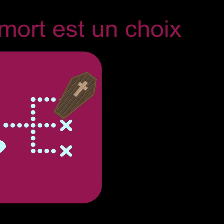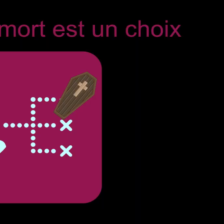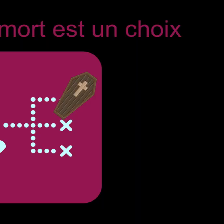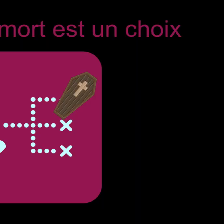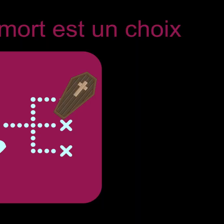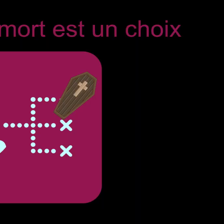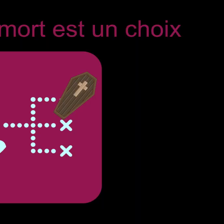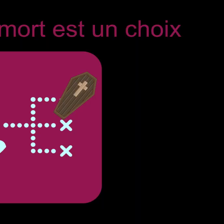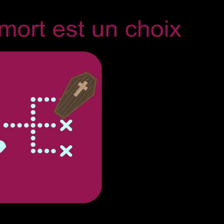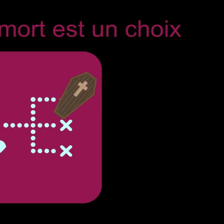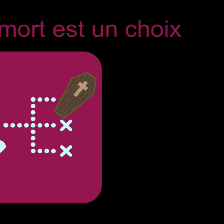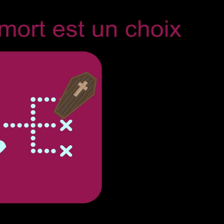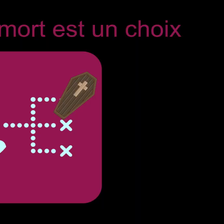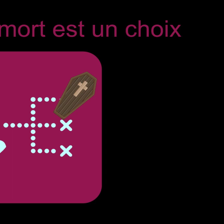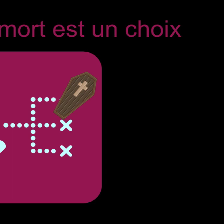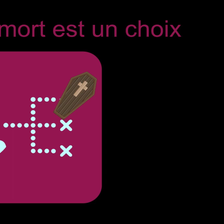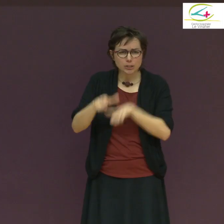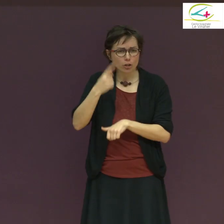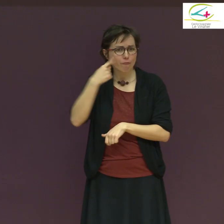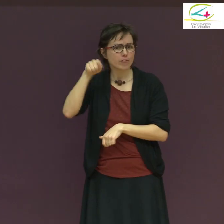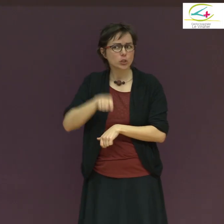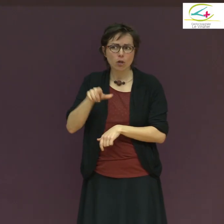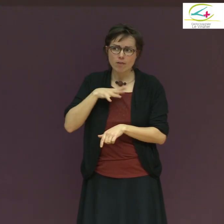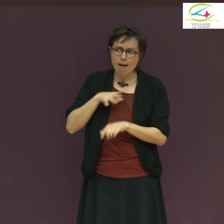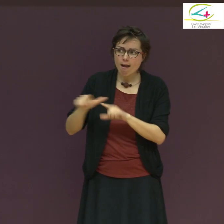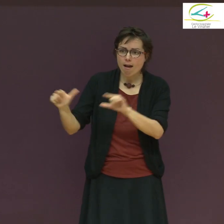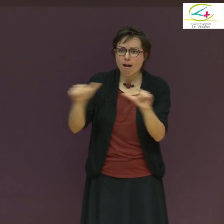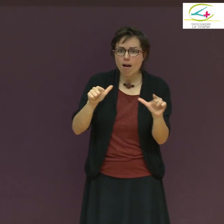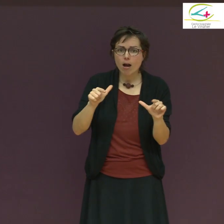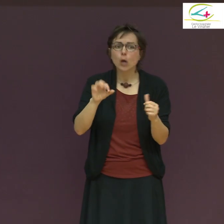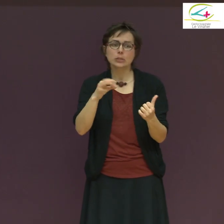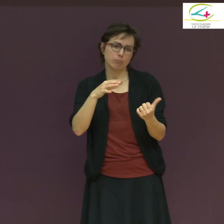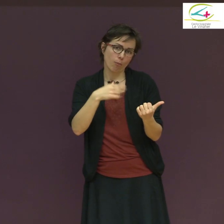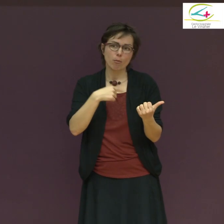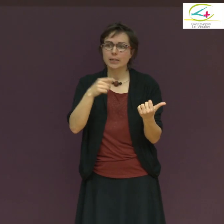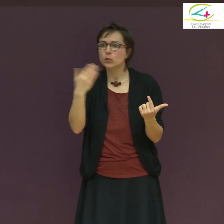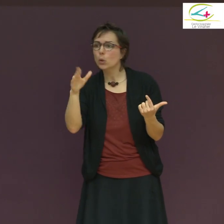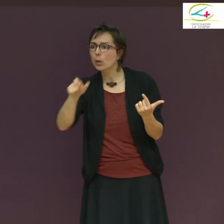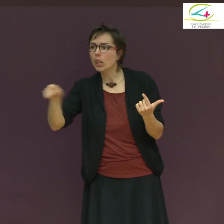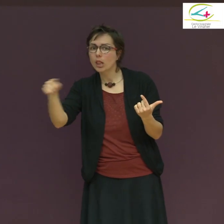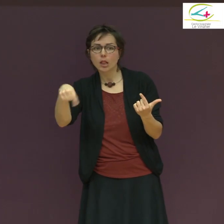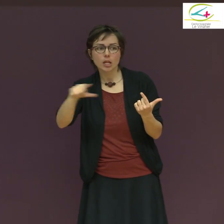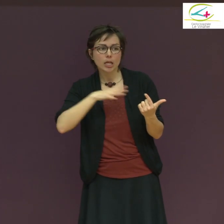Y a-t-il des philosophes dans la salle? Bah oui, toi. Oui, moi. Y a-t-il d'autres philosophes dans la salle?